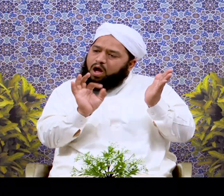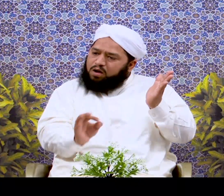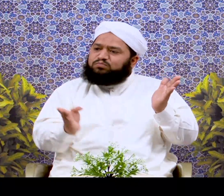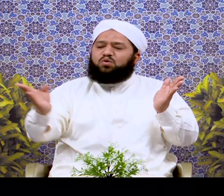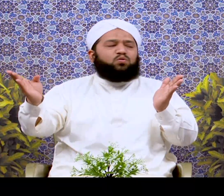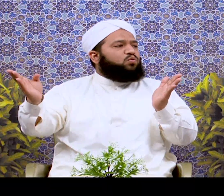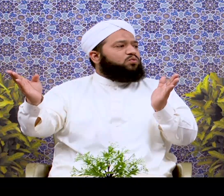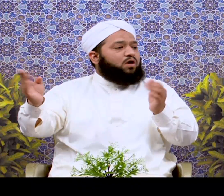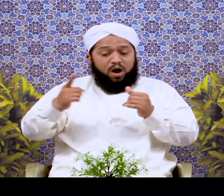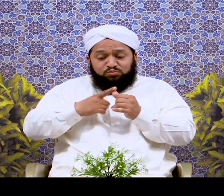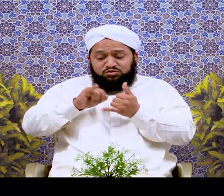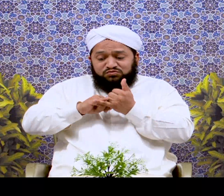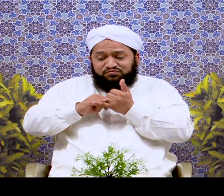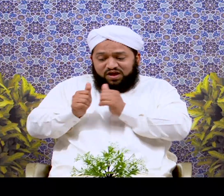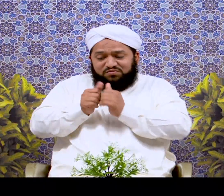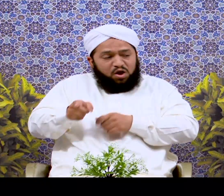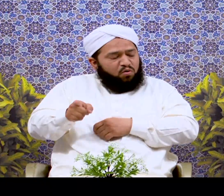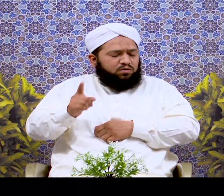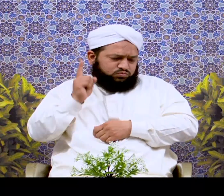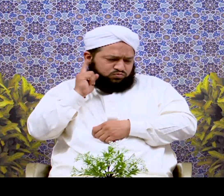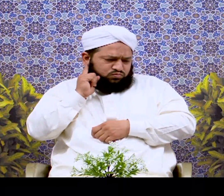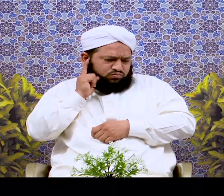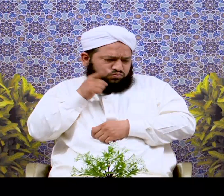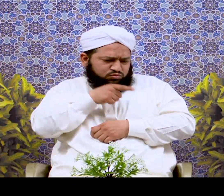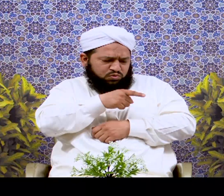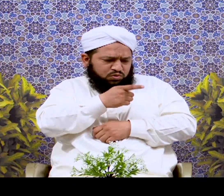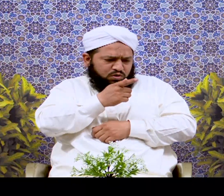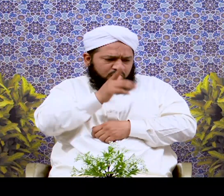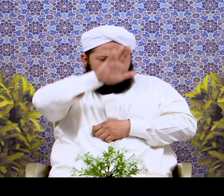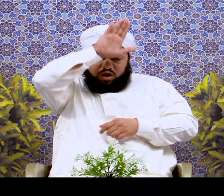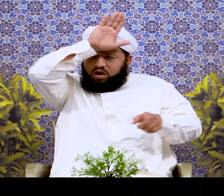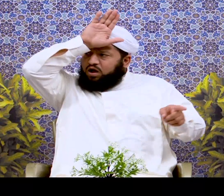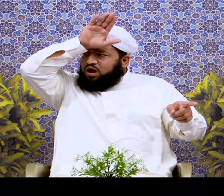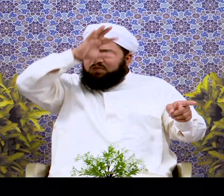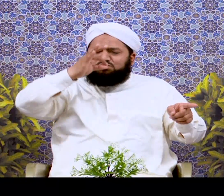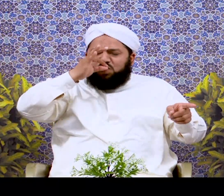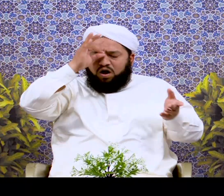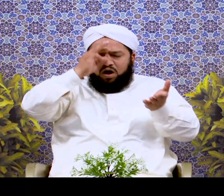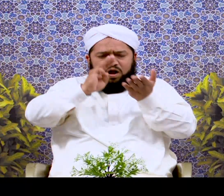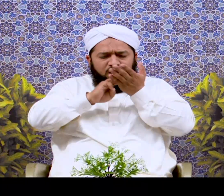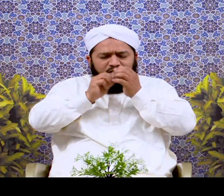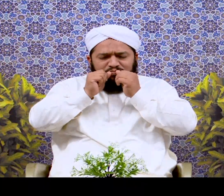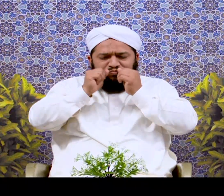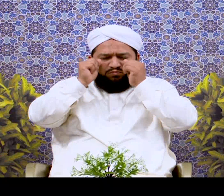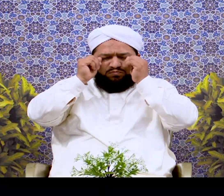ابھی بھی سوچ رہے تھے کہ آخر کس طرح بادشاہ کی نظر میں محمد صلی اللہ علیہ وآلہ وصحبہ وسلم